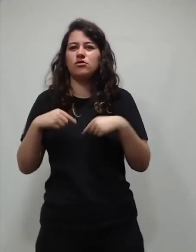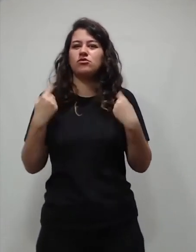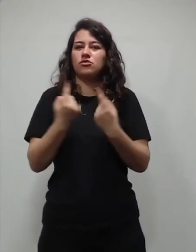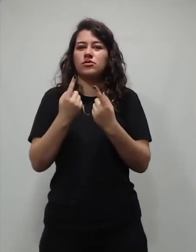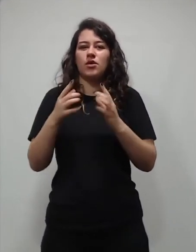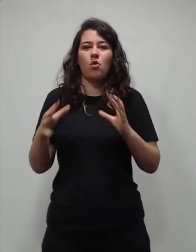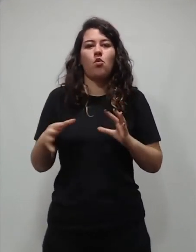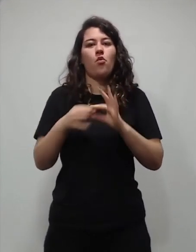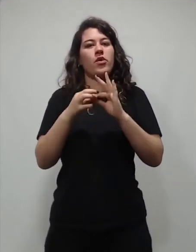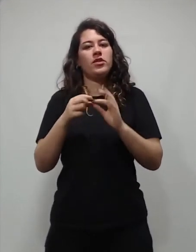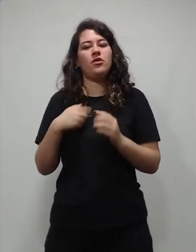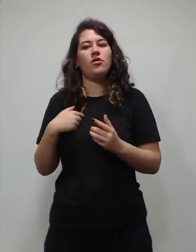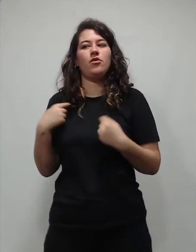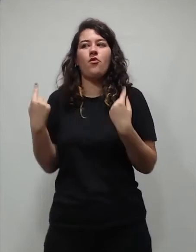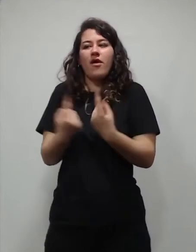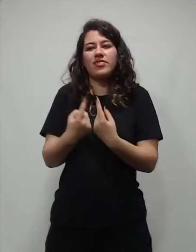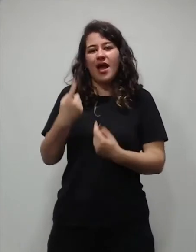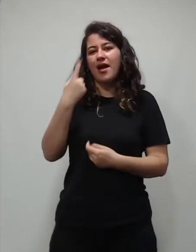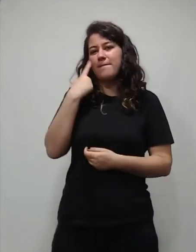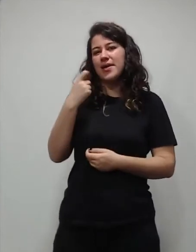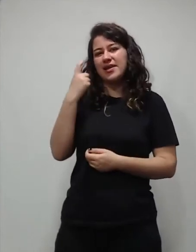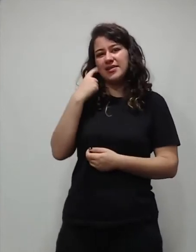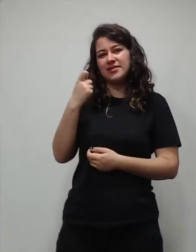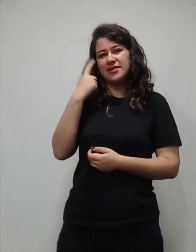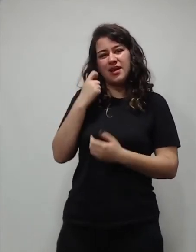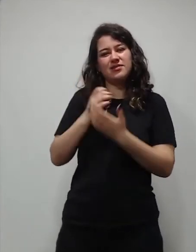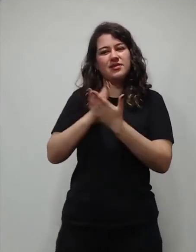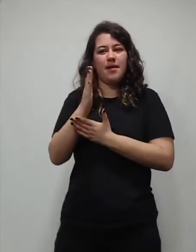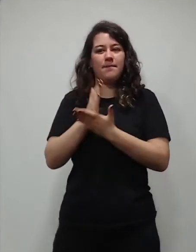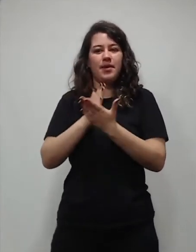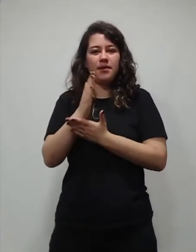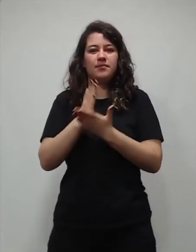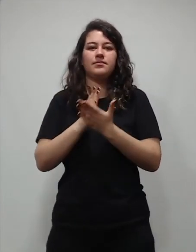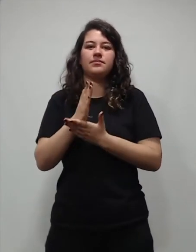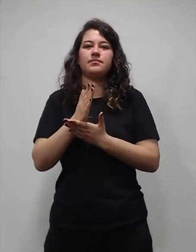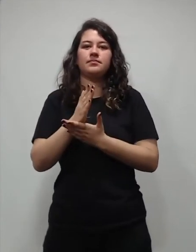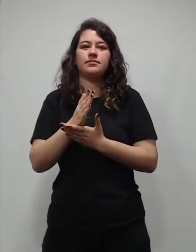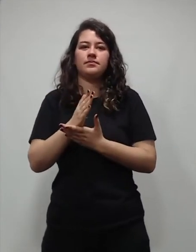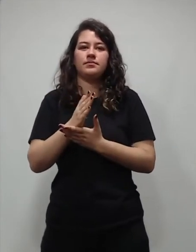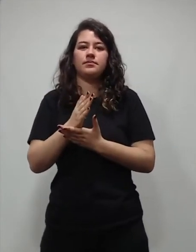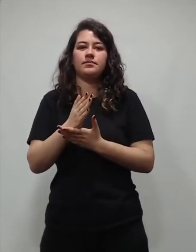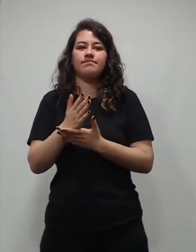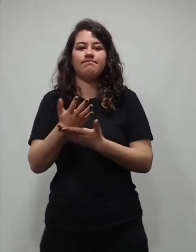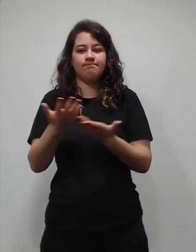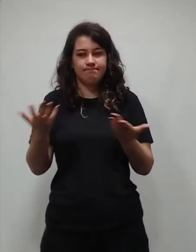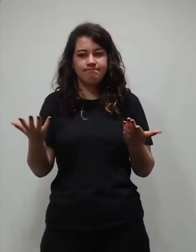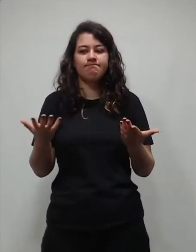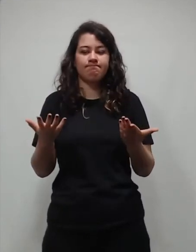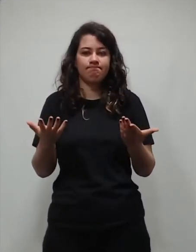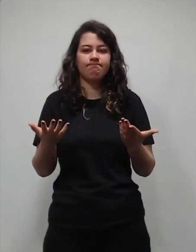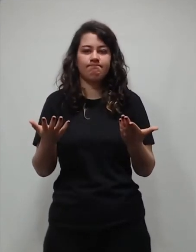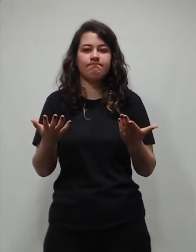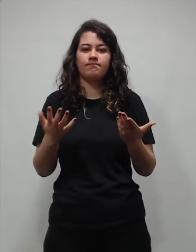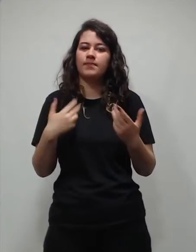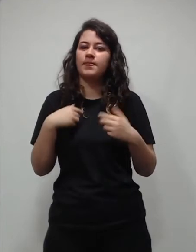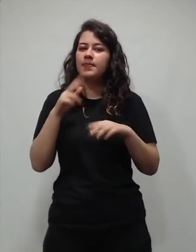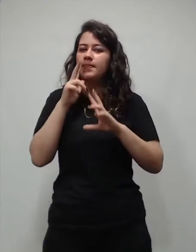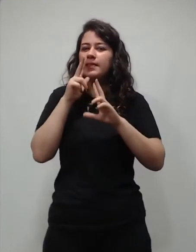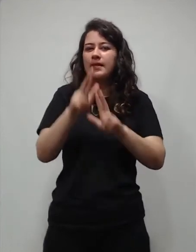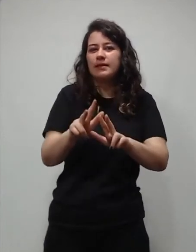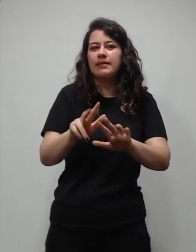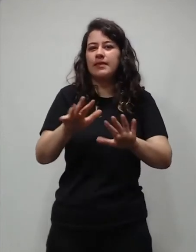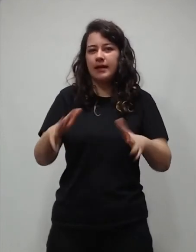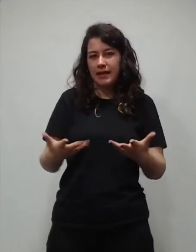desde aquí, desde la vivencia, desde la experiencia. Y en ese sentido, decir